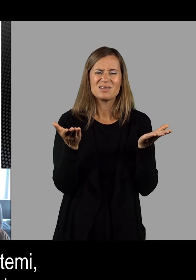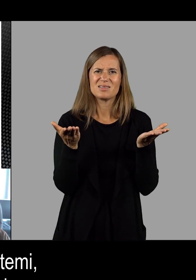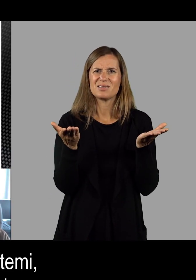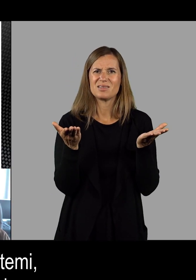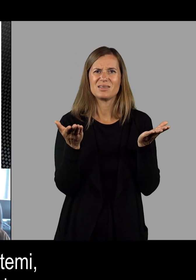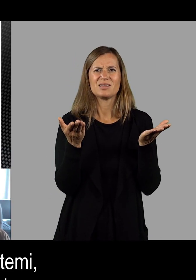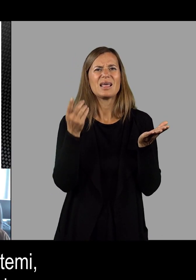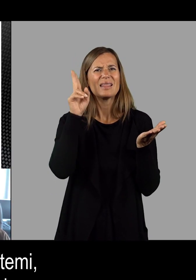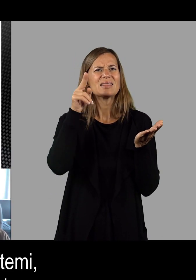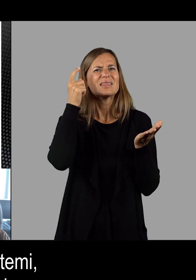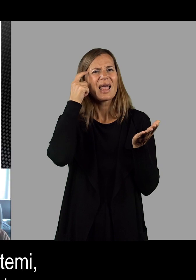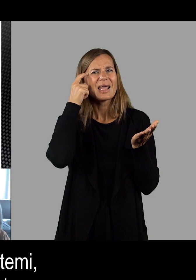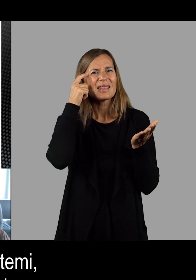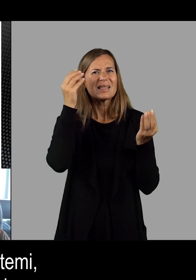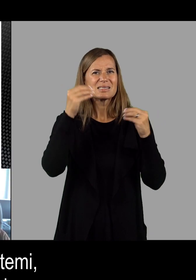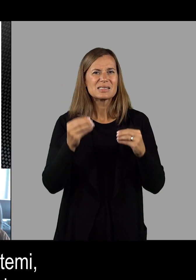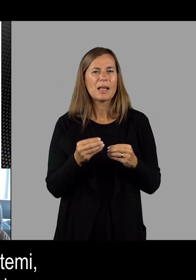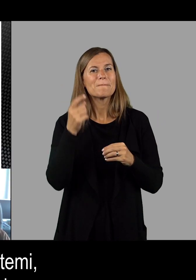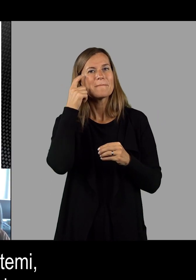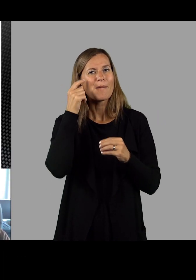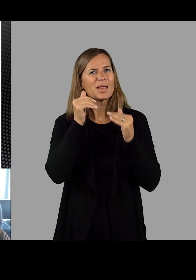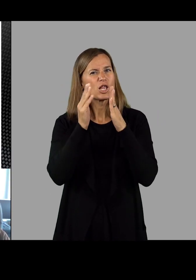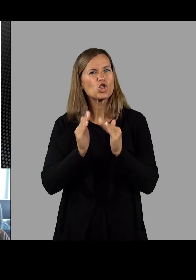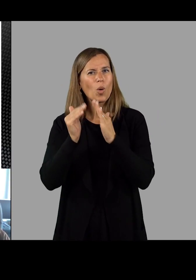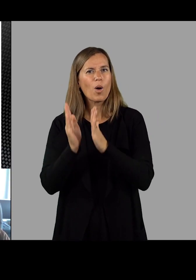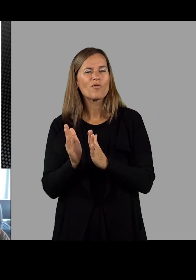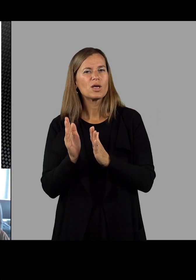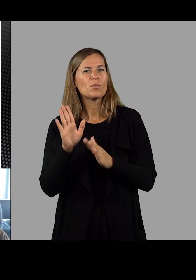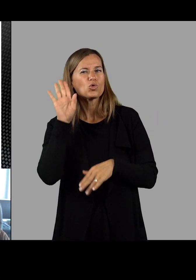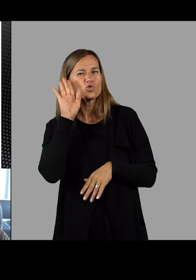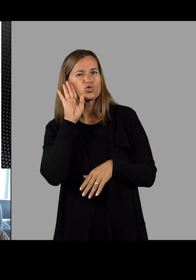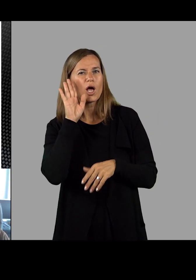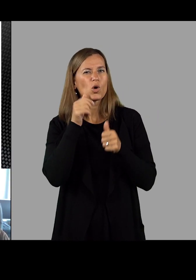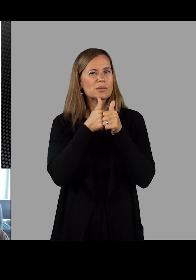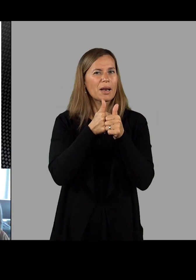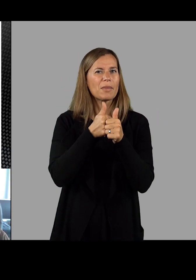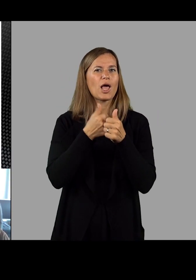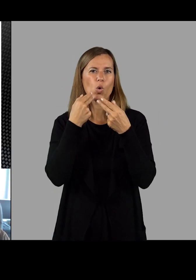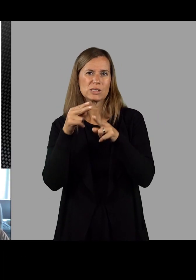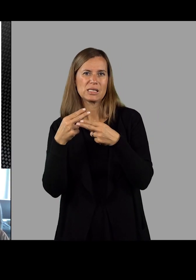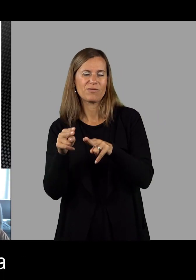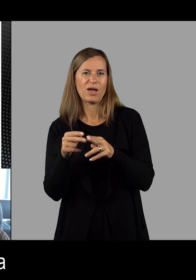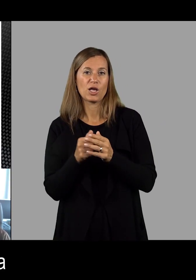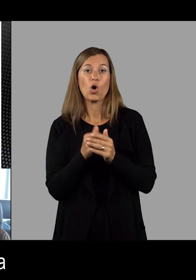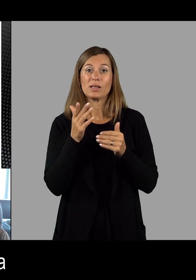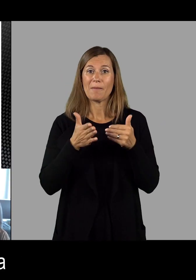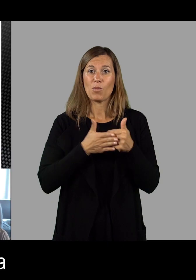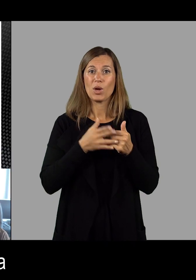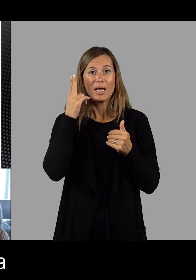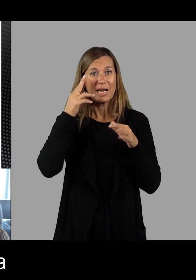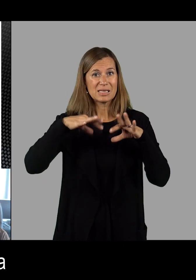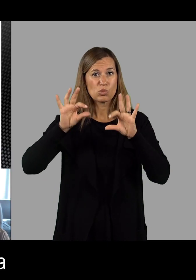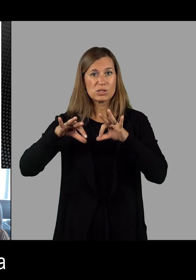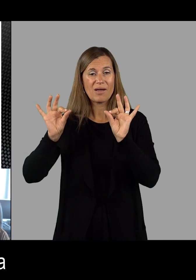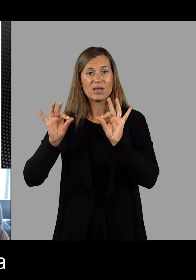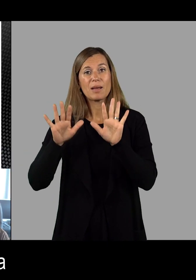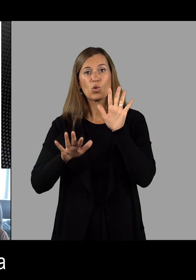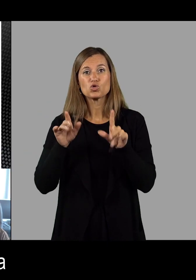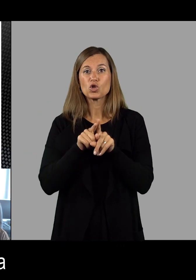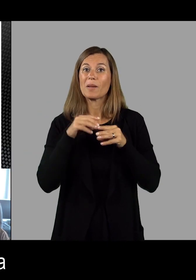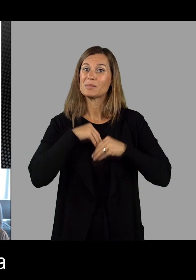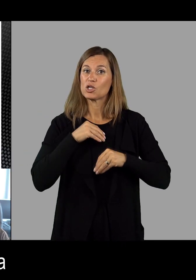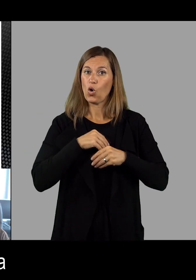inteligentni sistemi, pametni domovi spremljajo, poslušajo, se odzivajo in tako naprej. In poleg razpoznavanja se